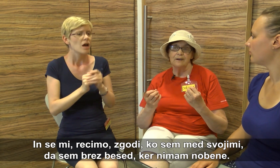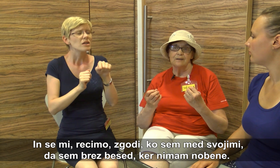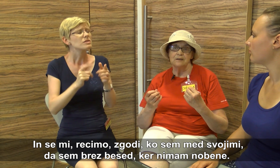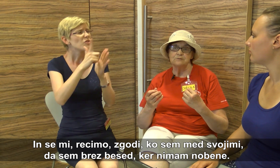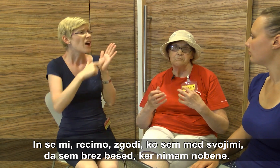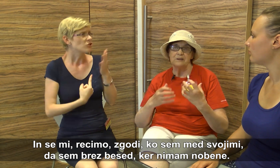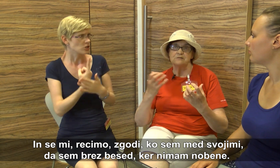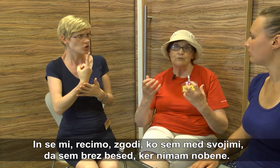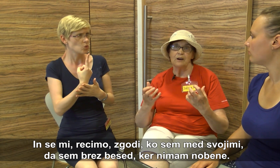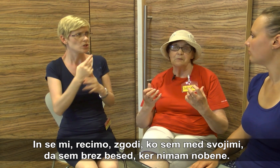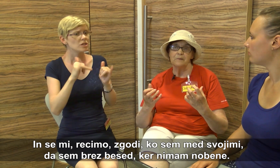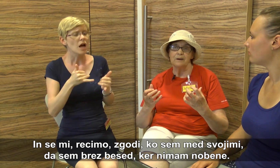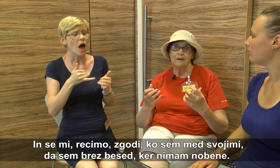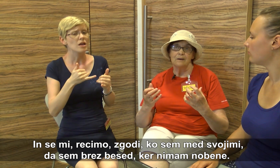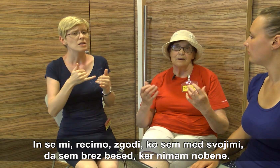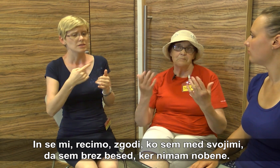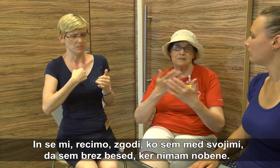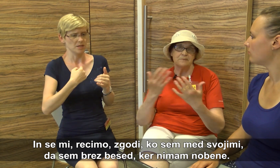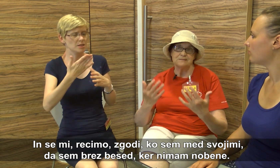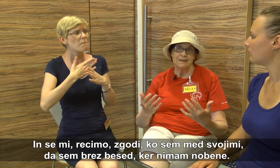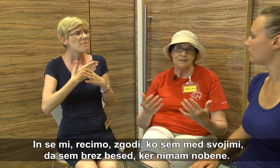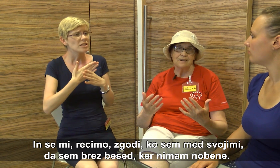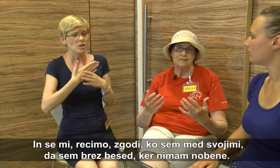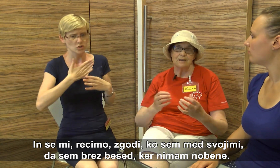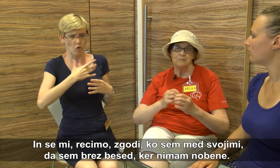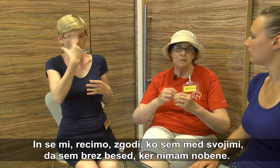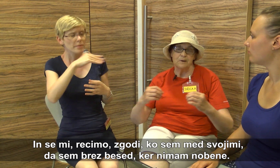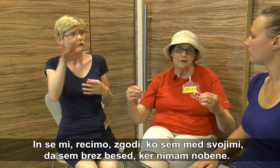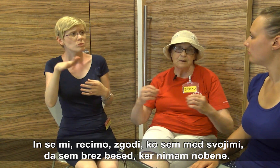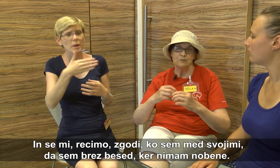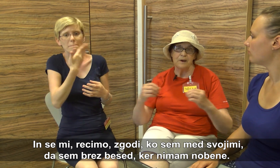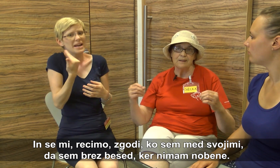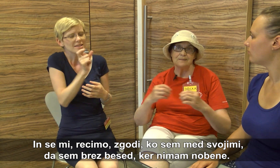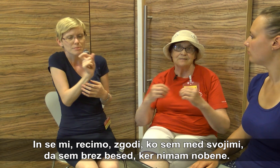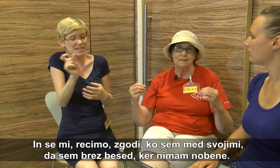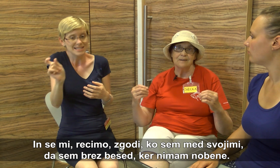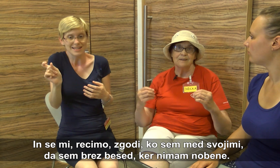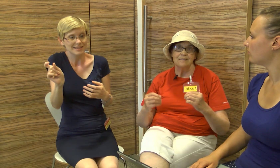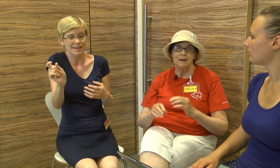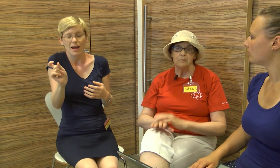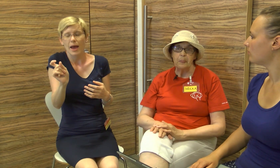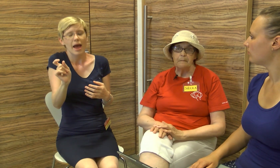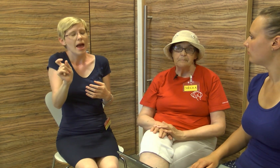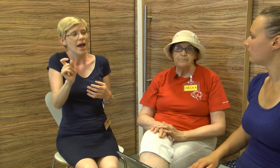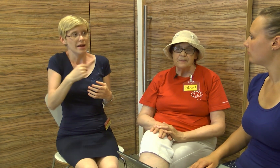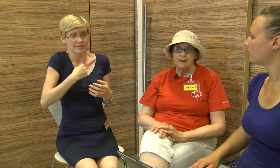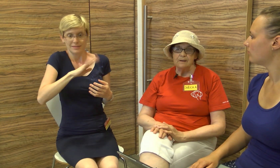згоди да сум ме цуае ме брз бесед, кер немам нобена нити, не.